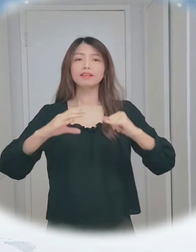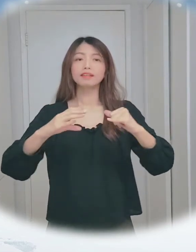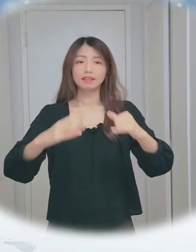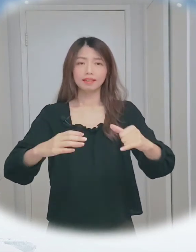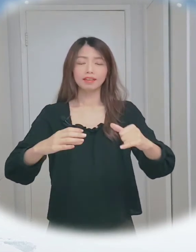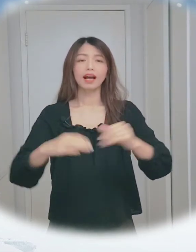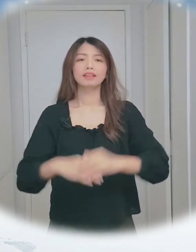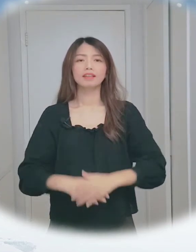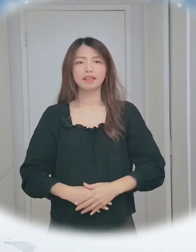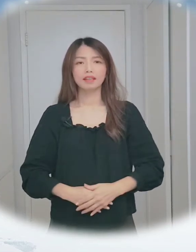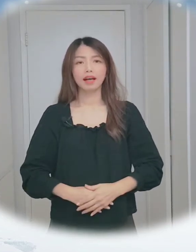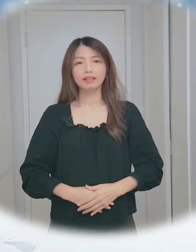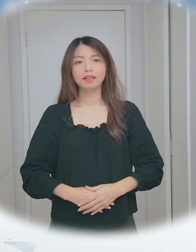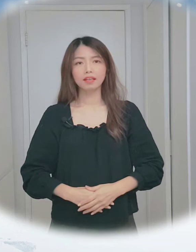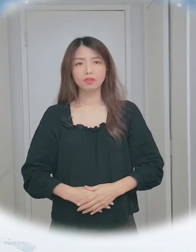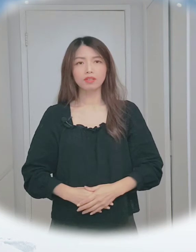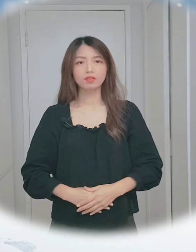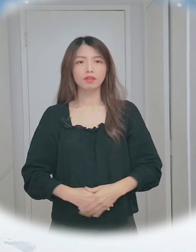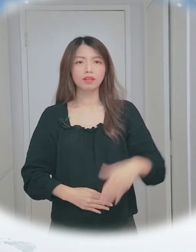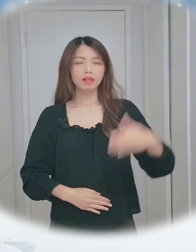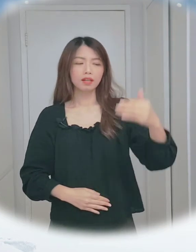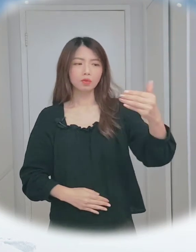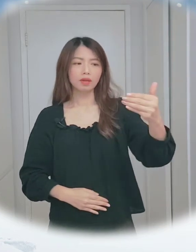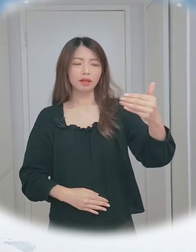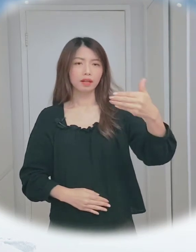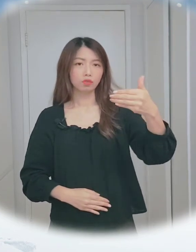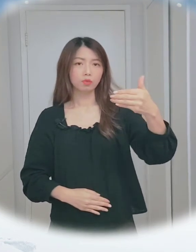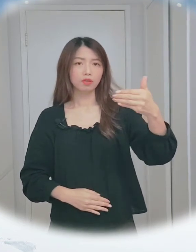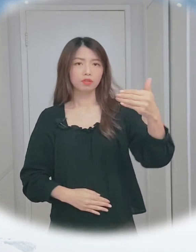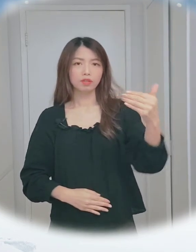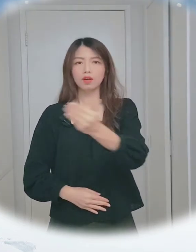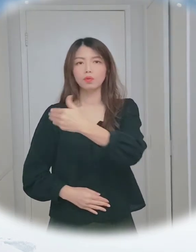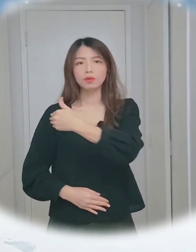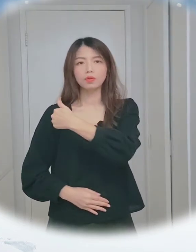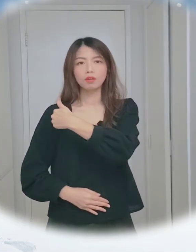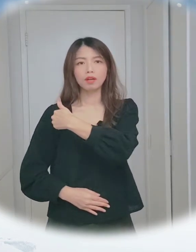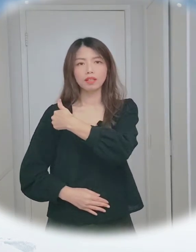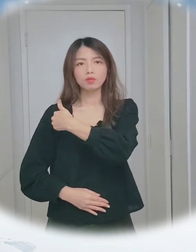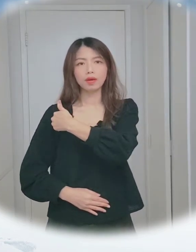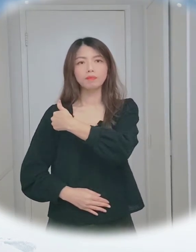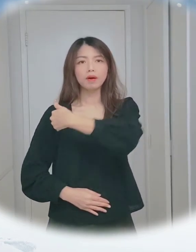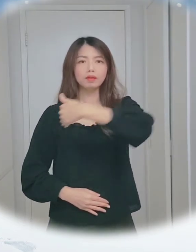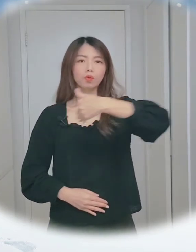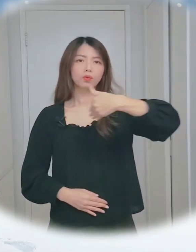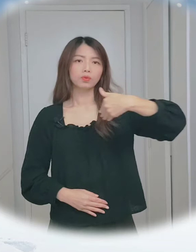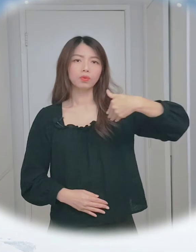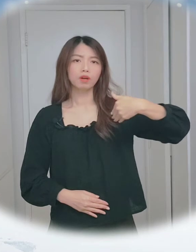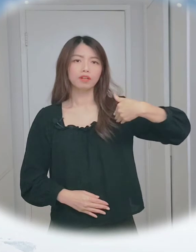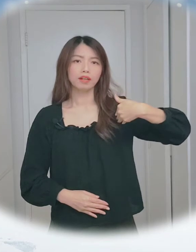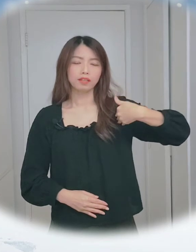가득히 가득하다 이런 뜻의 수어는 손 약간 구부려주셔서 왼쪽 겨드랑이 있는 쪽에 한 번